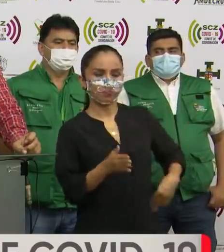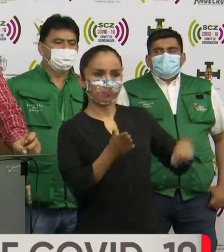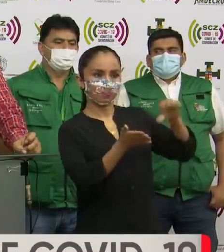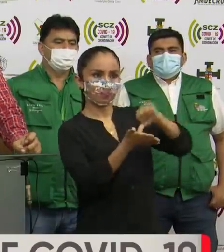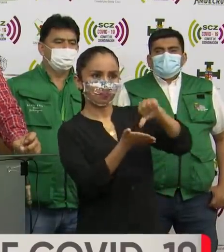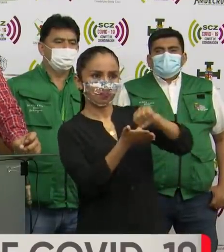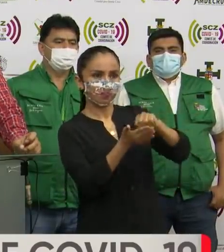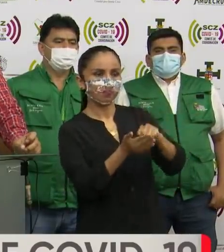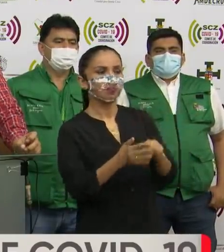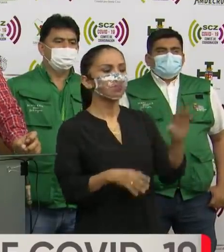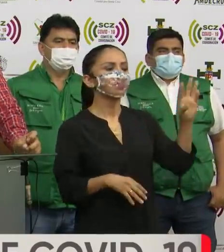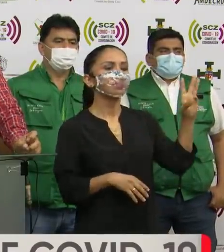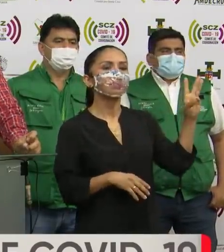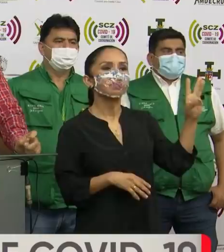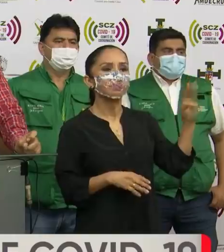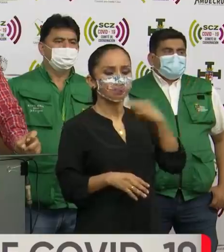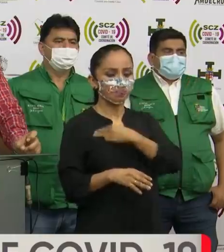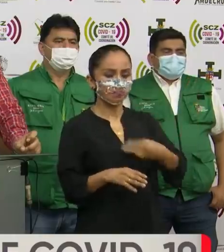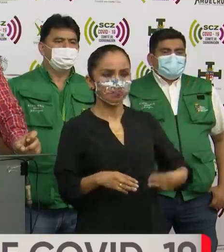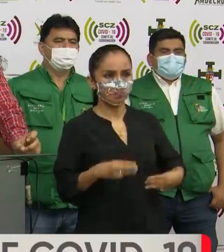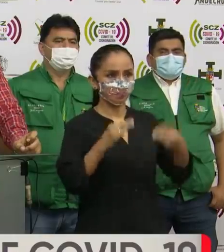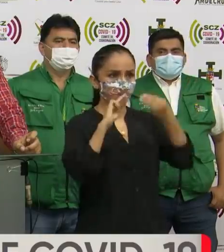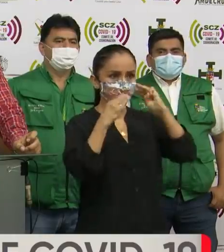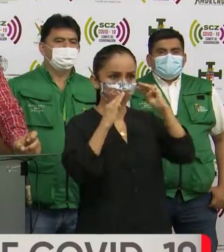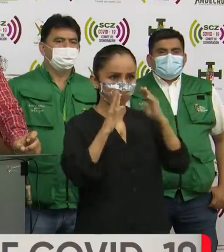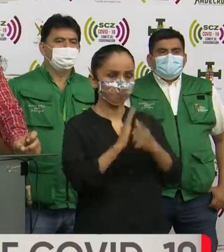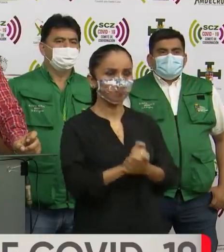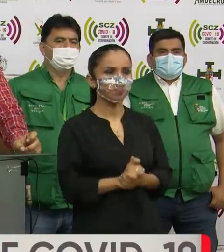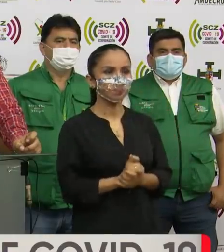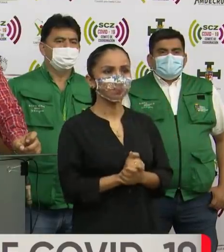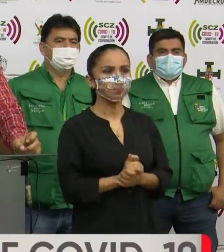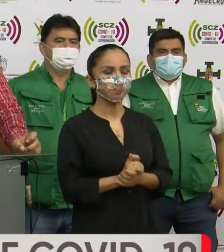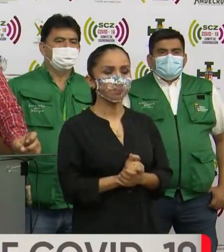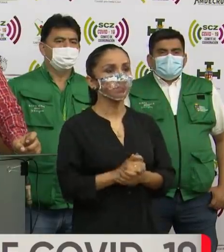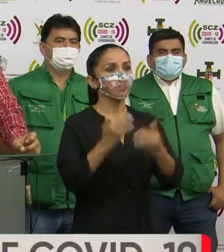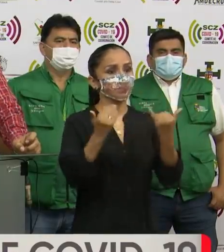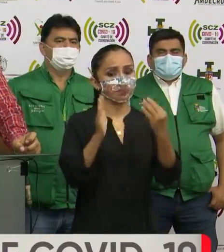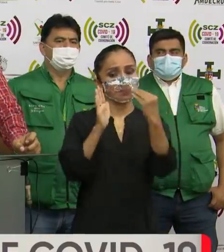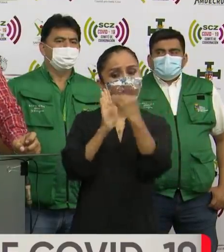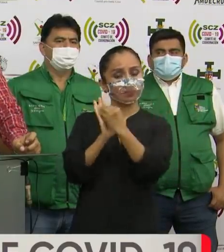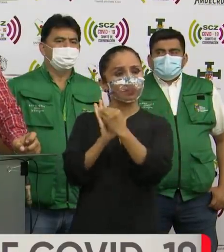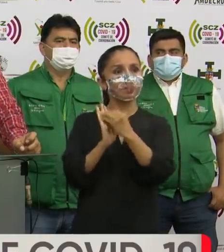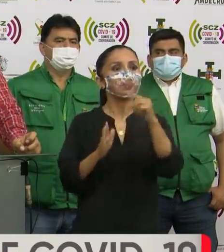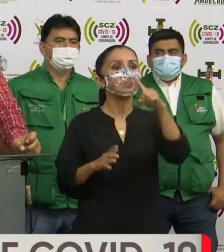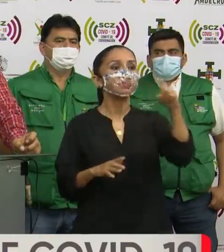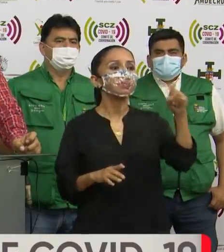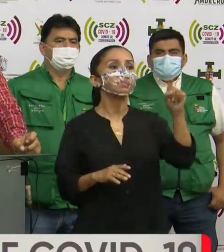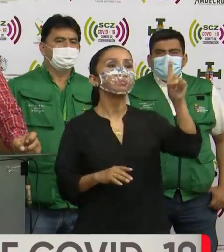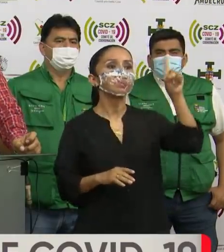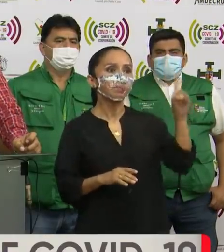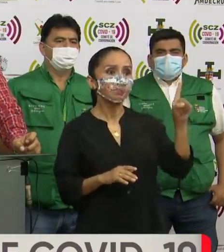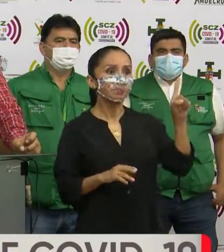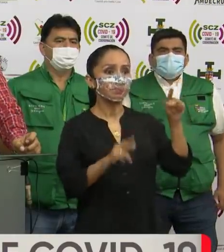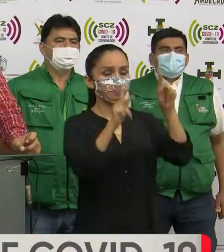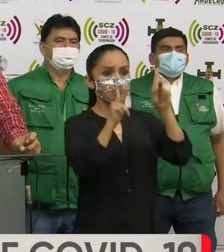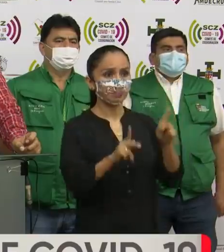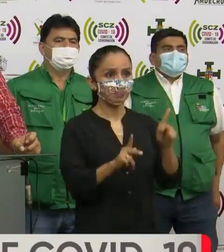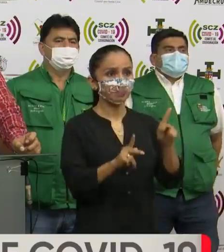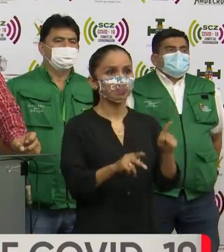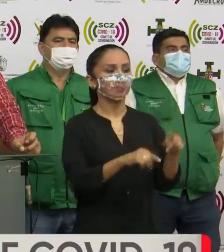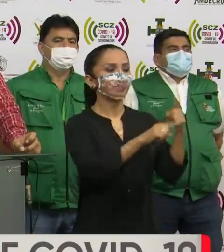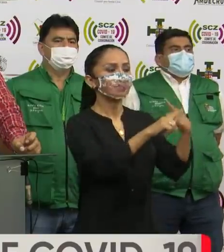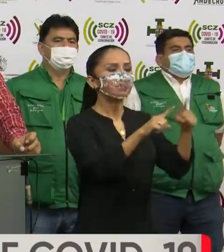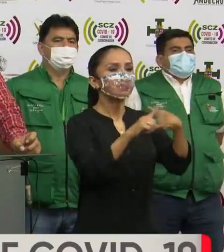Cruz de la Sierra y 6 al municipio de Montero. En el registro de hoy día, 101 personas están en